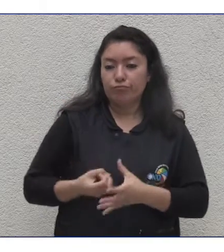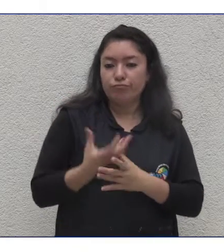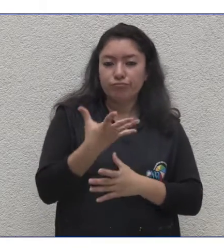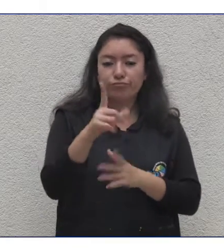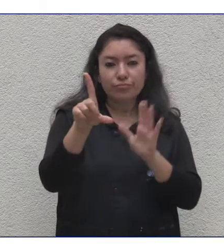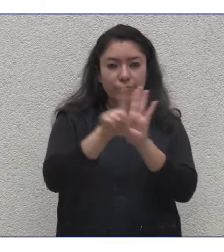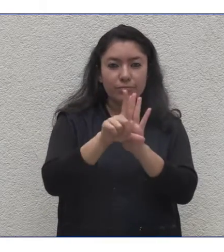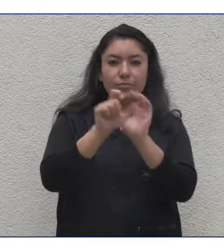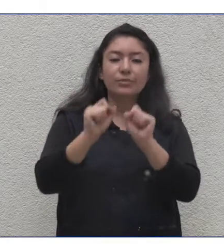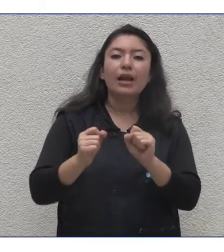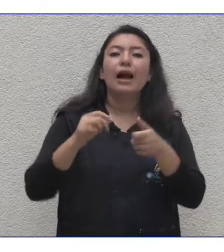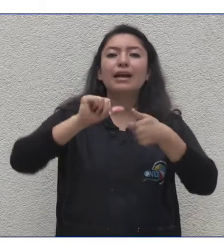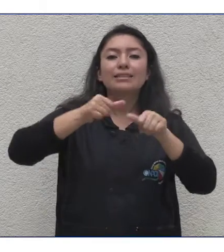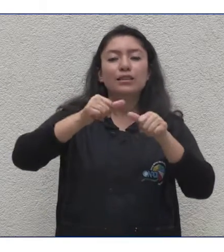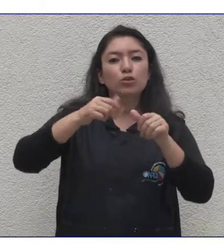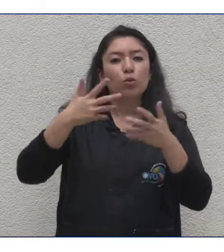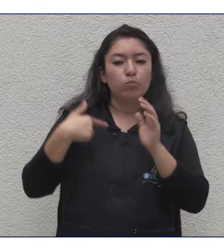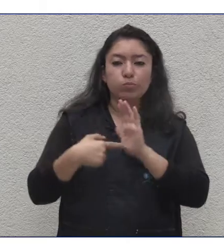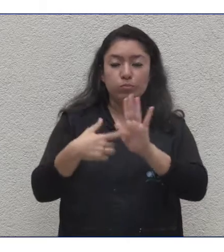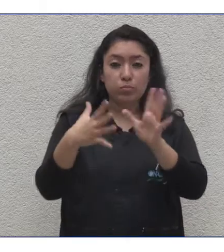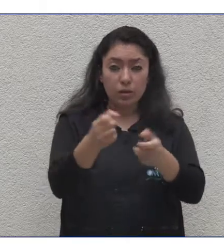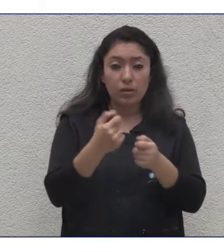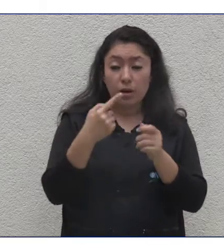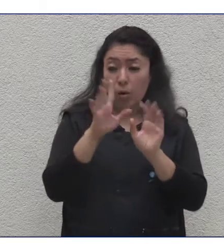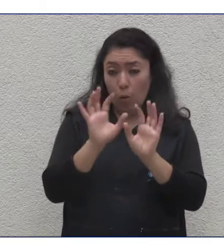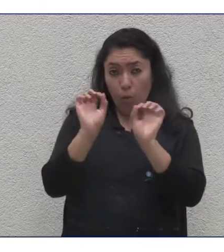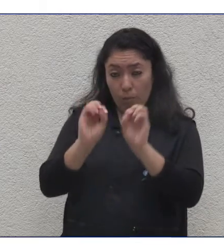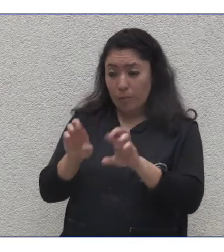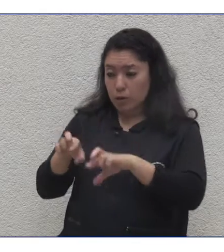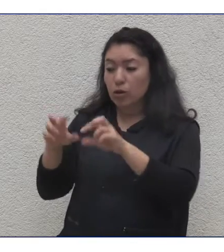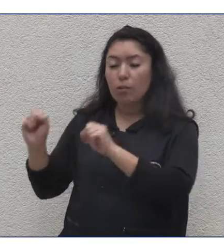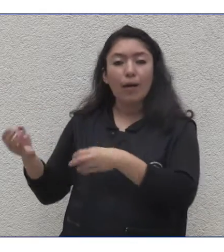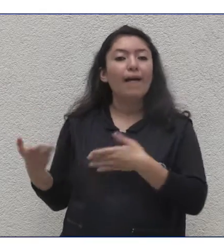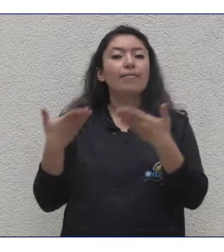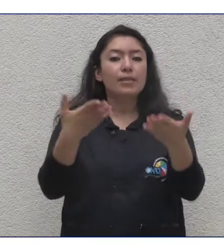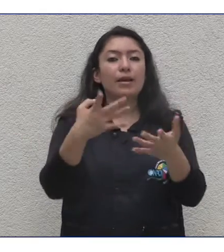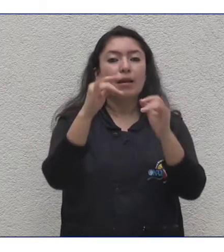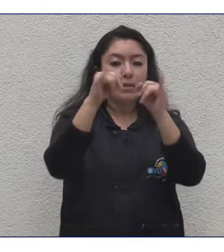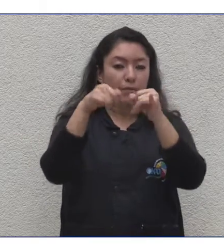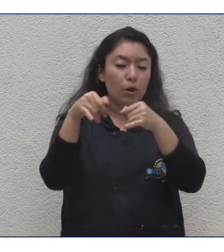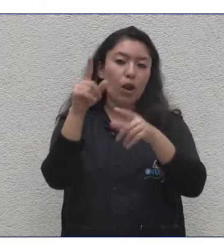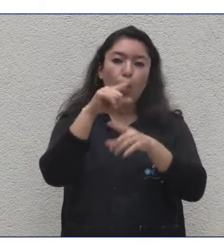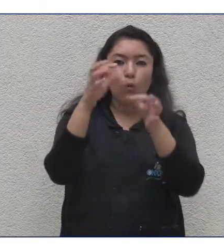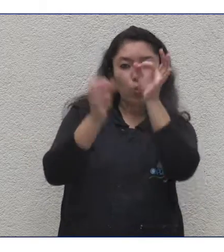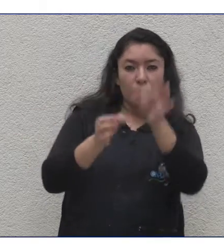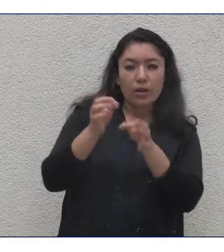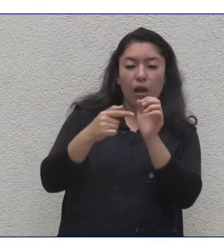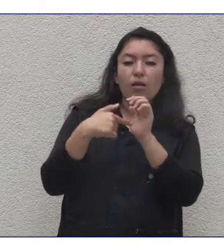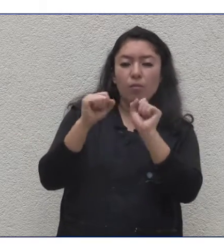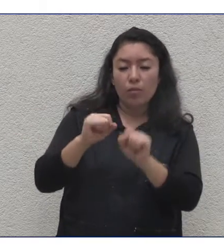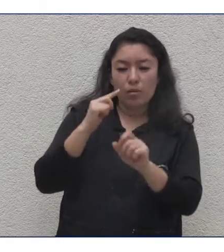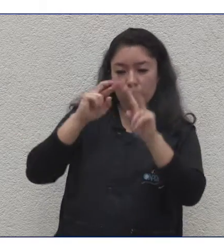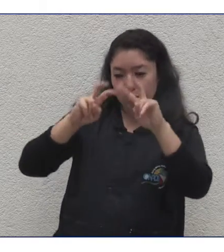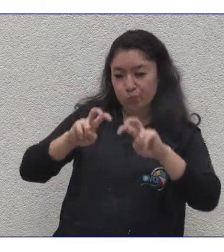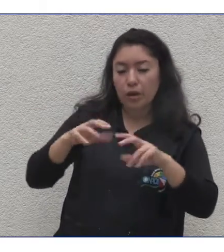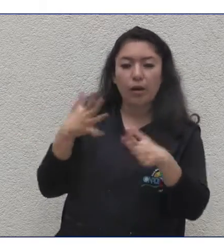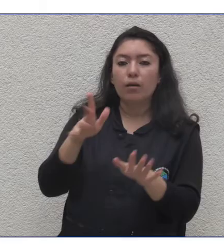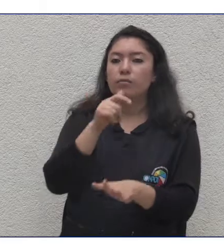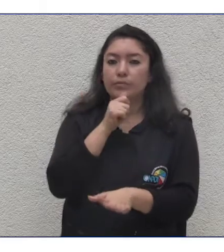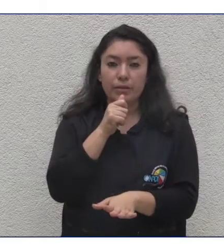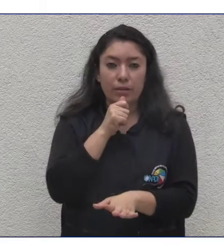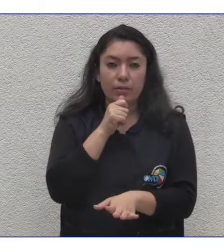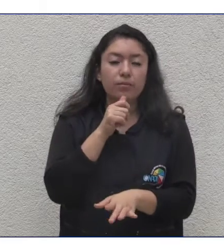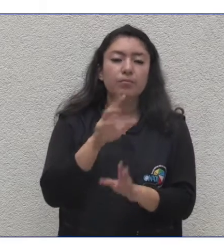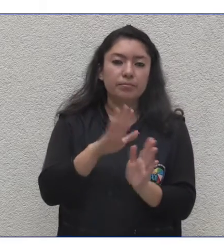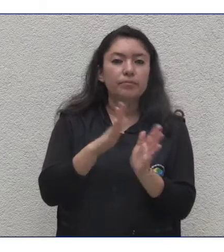expresa de una ley tenga acceso restringido o haya sido entregada por personas individuales o jurídicas bajo garantía de